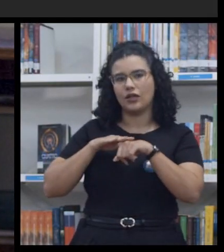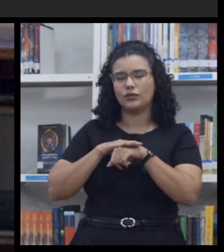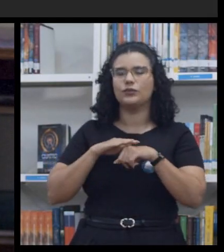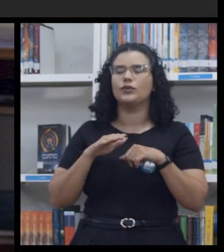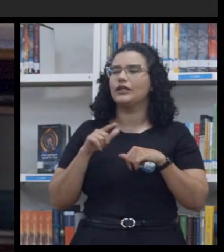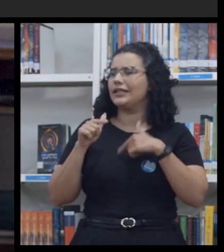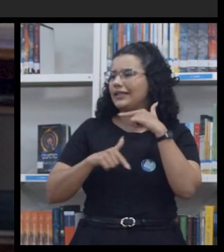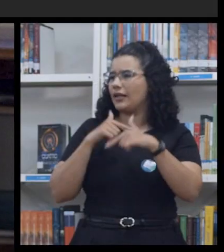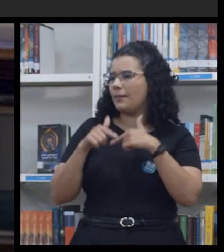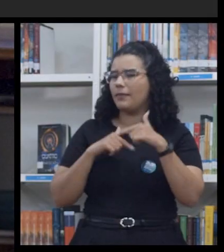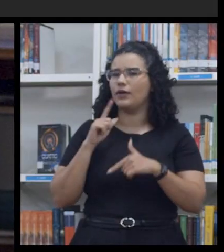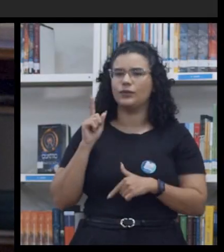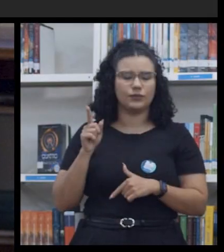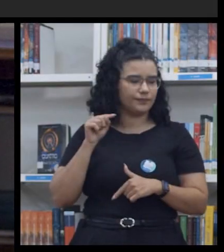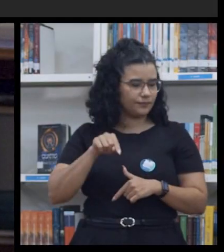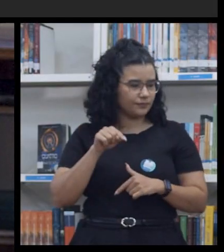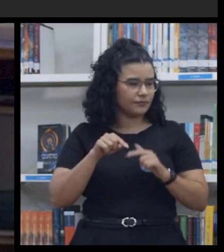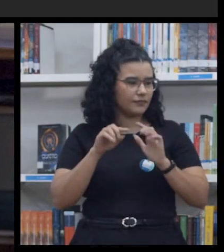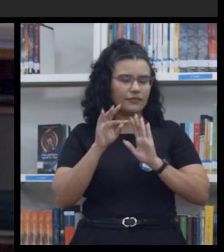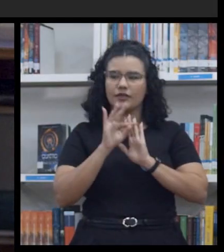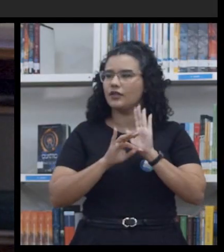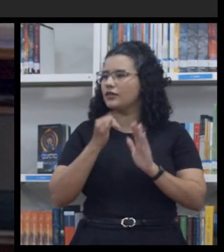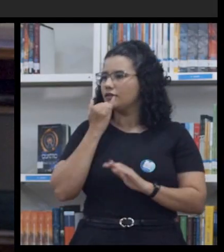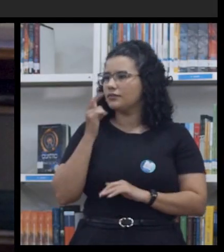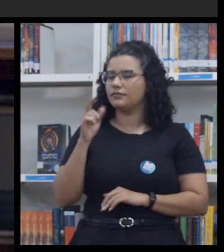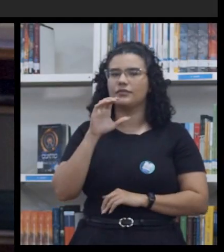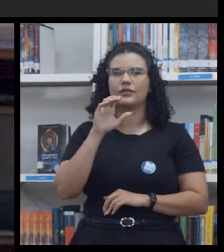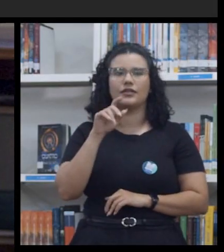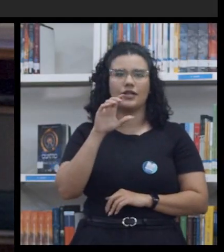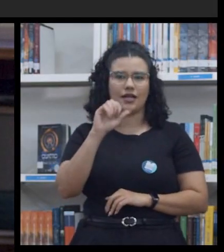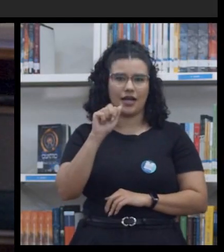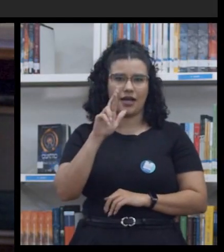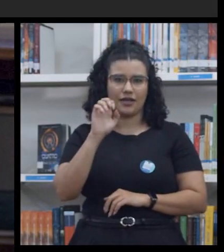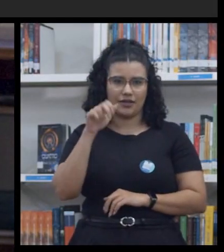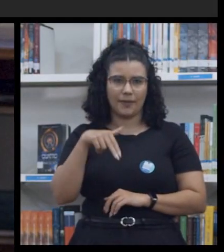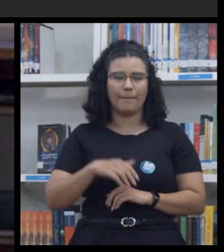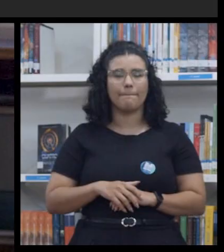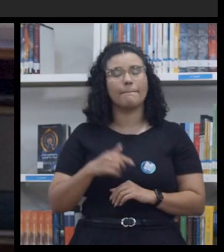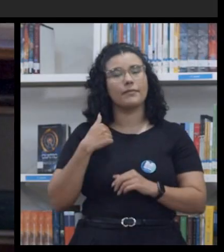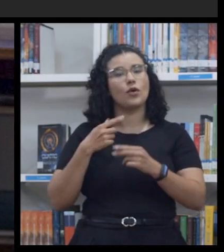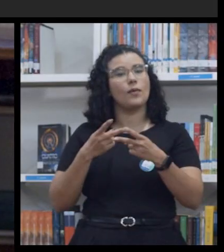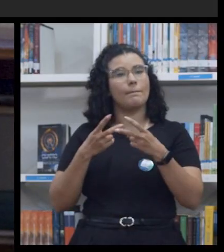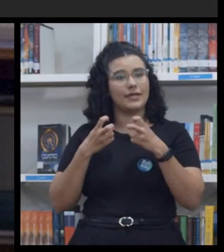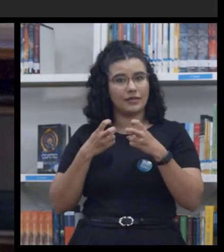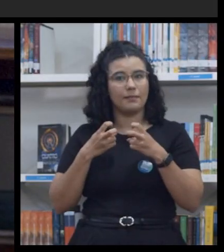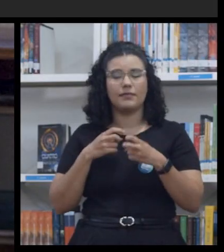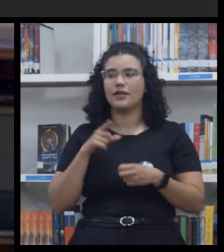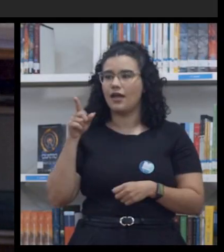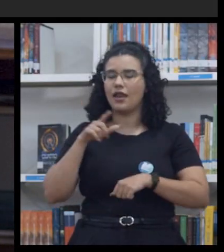trabalho desse textinho, desculpa da Karen, eu percebi que ela tinha